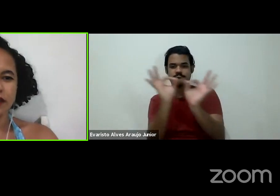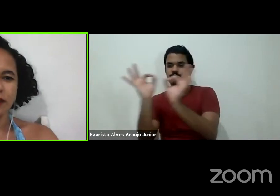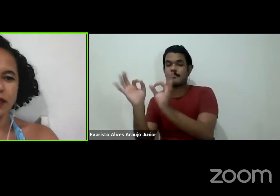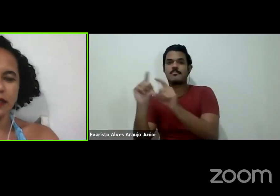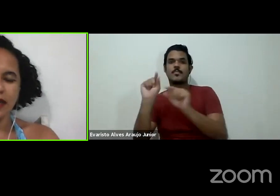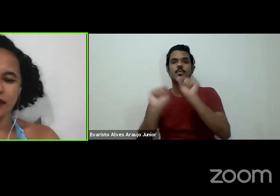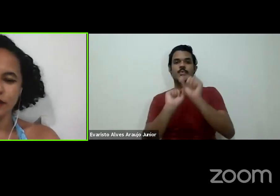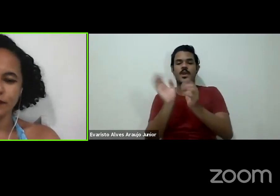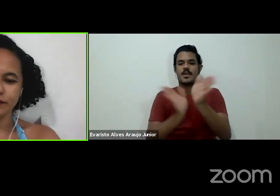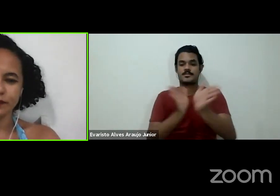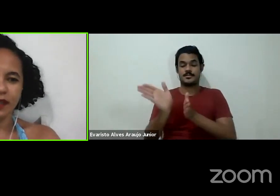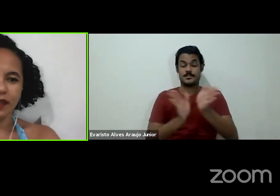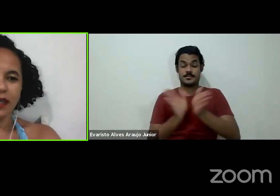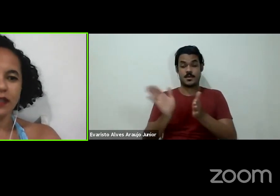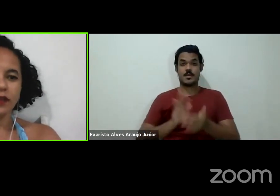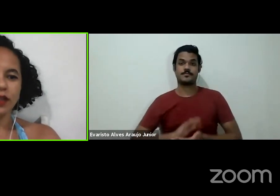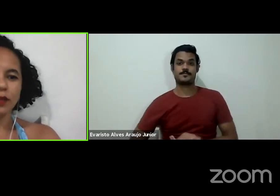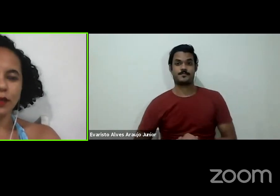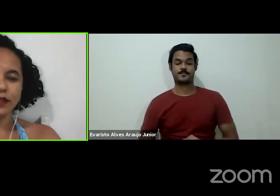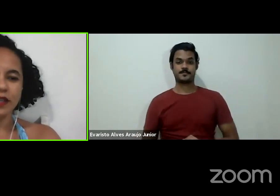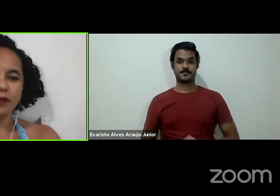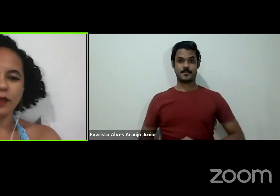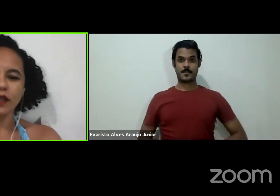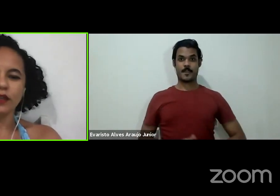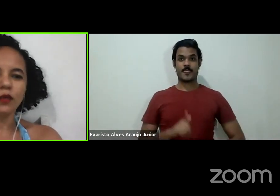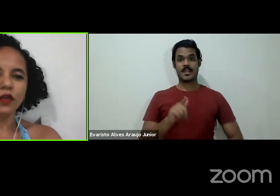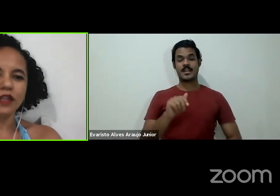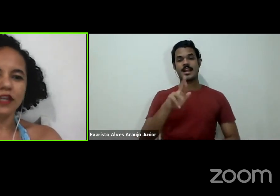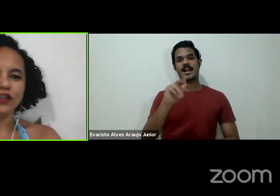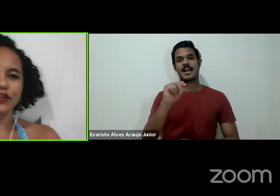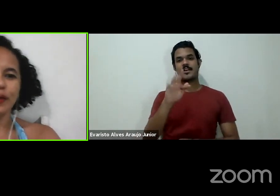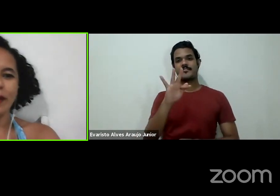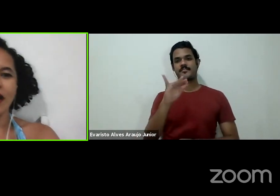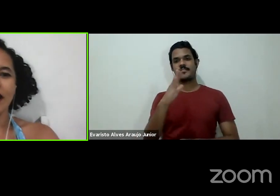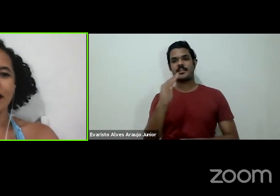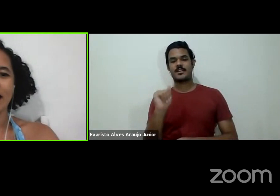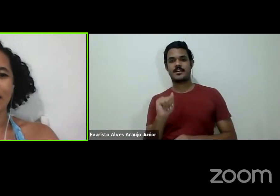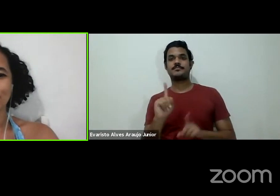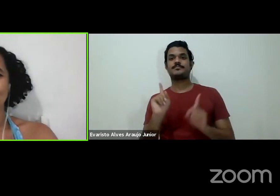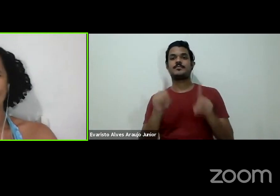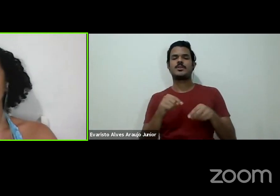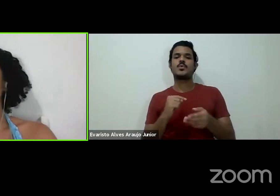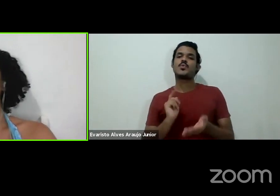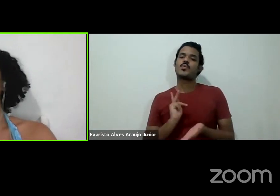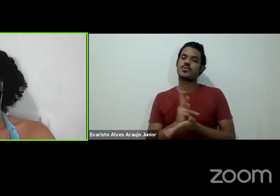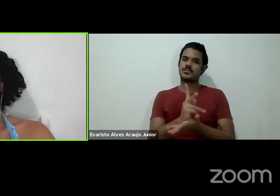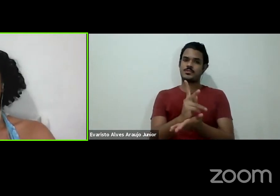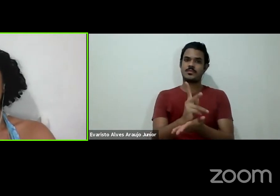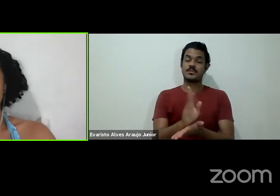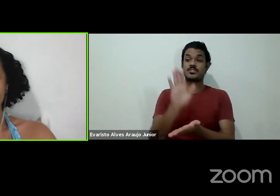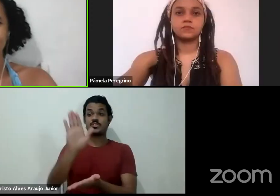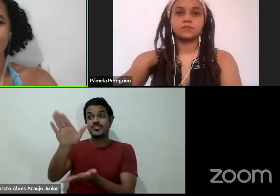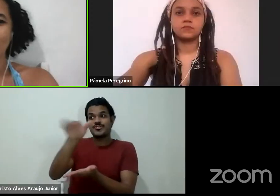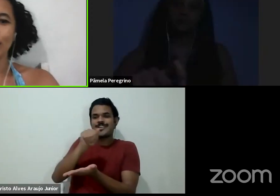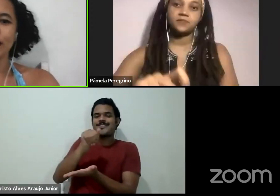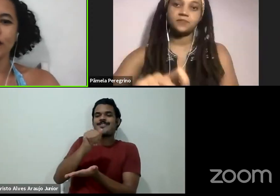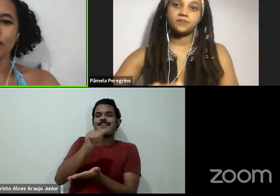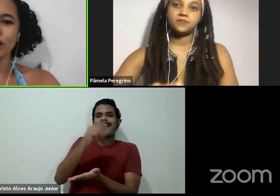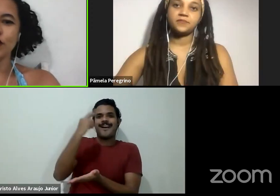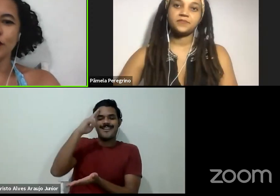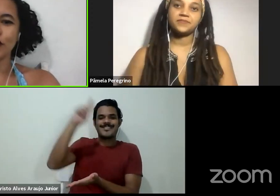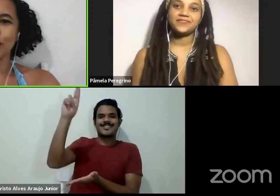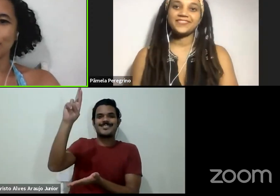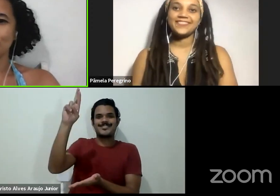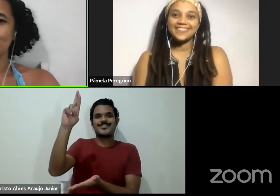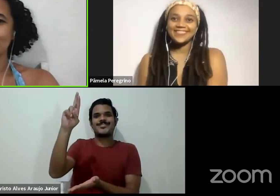de acessibilidade. Então, dando prosseguimento, gostaria de chamar a diretora do Oriqui,